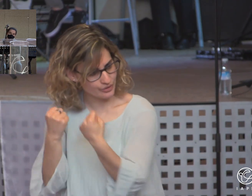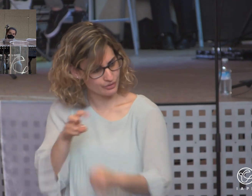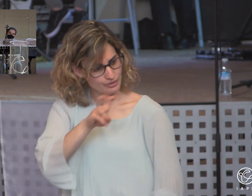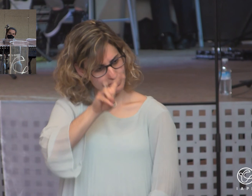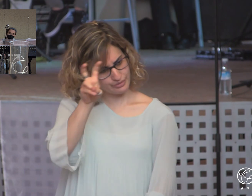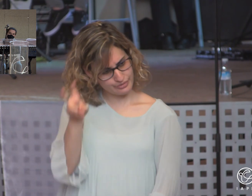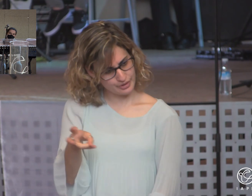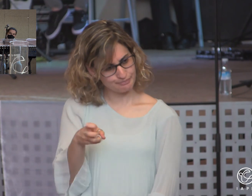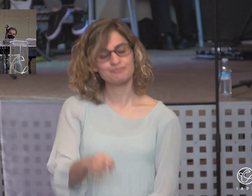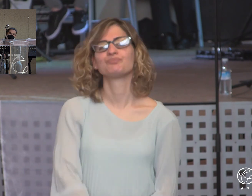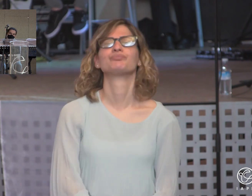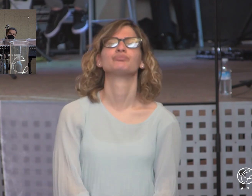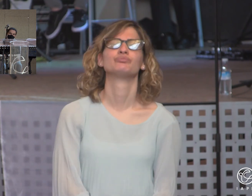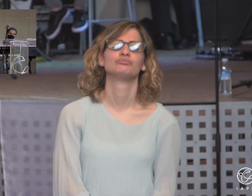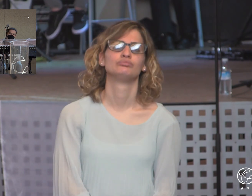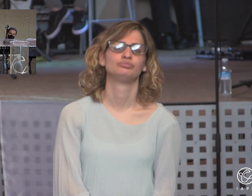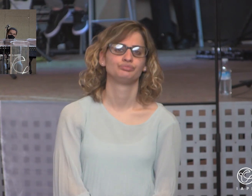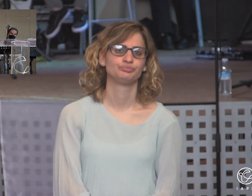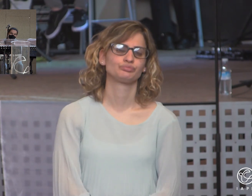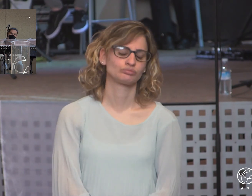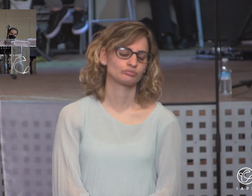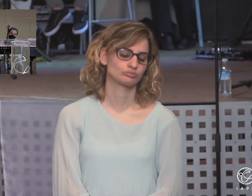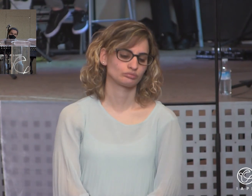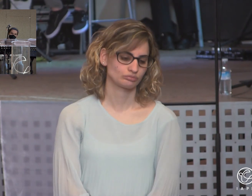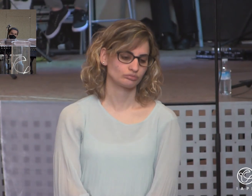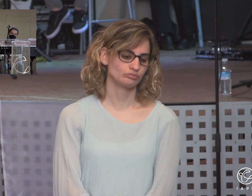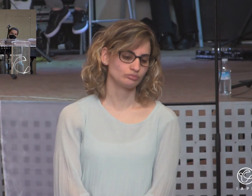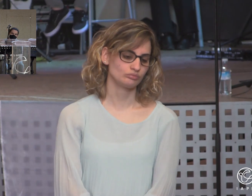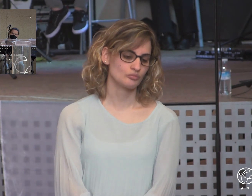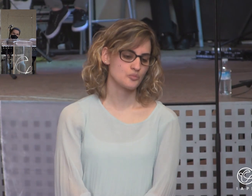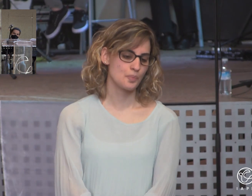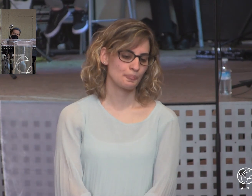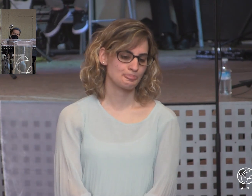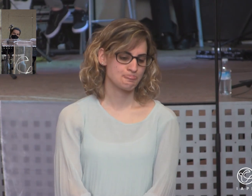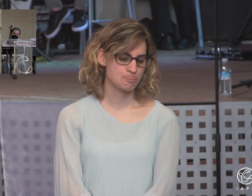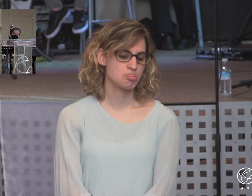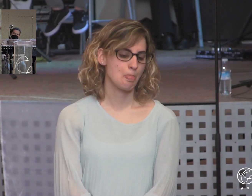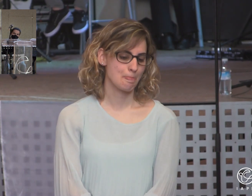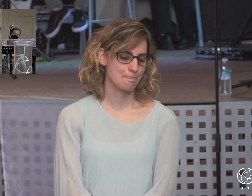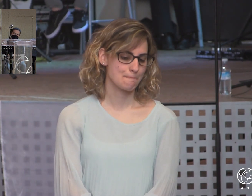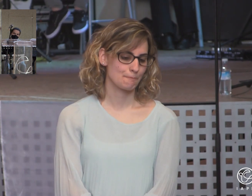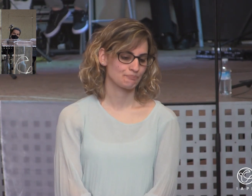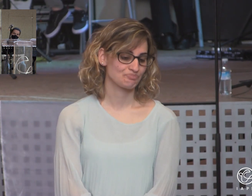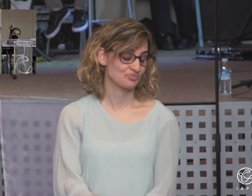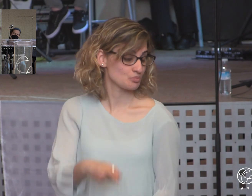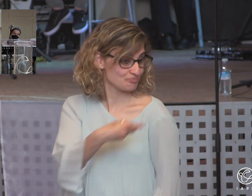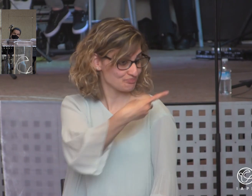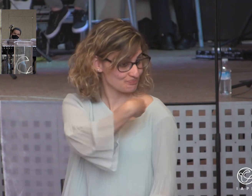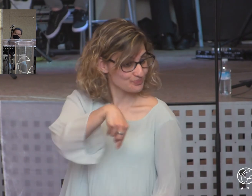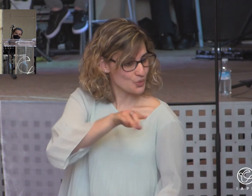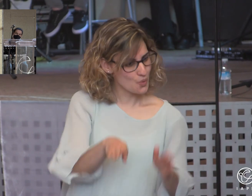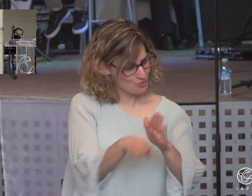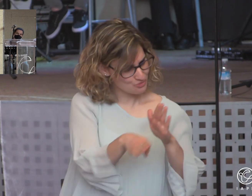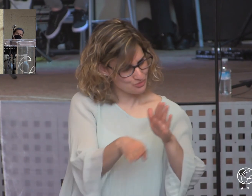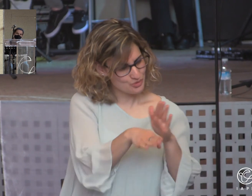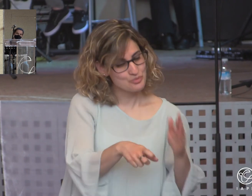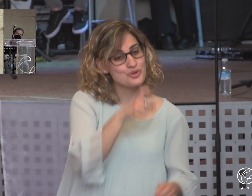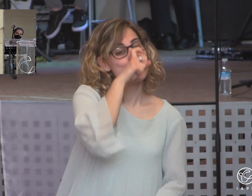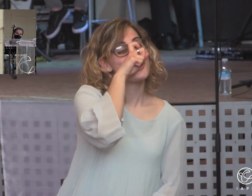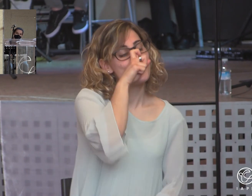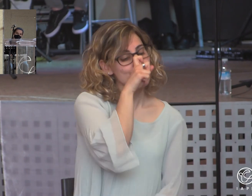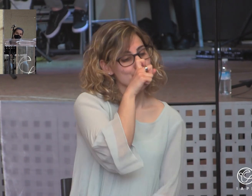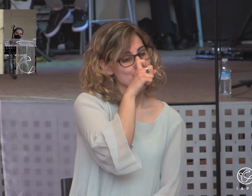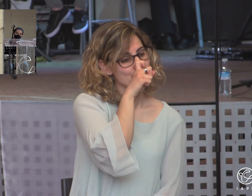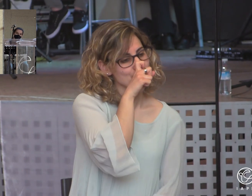más de lo que tú y yo vamos a merecer nunca. Pero esa memoria de Él es lo que nos toca